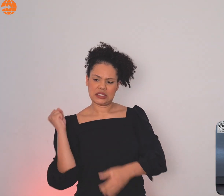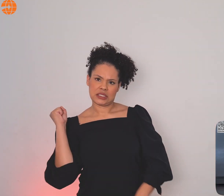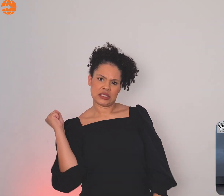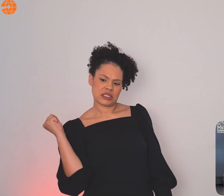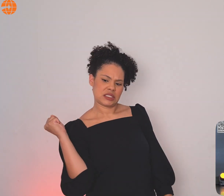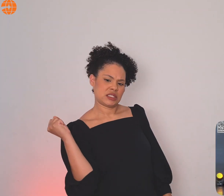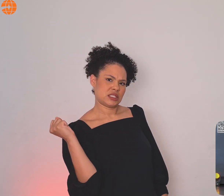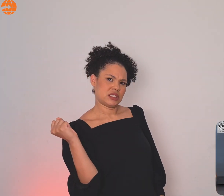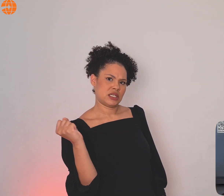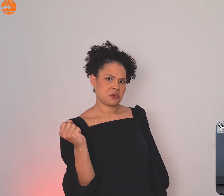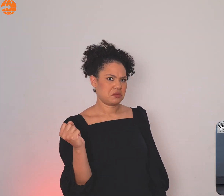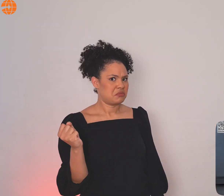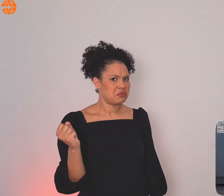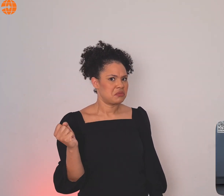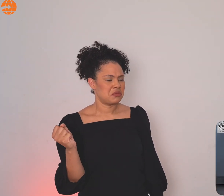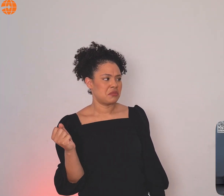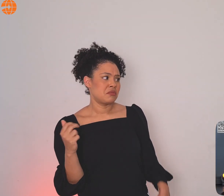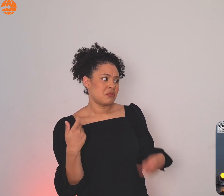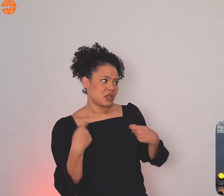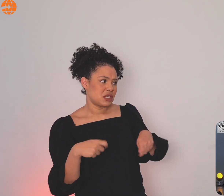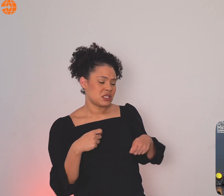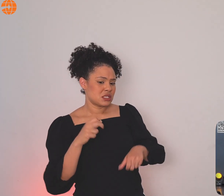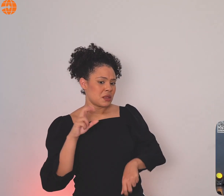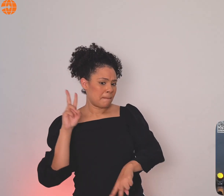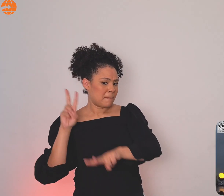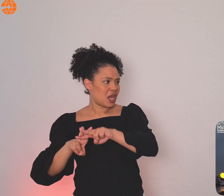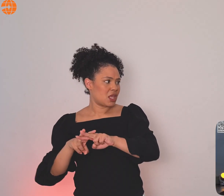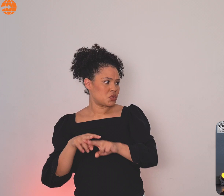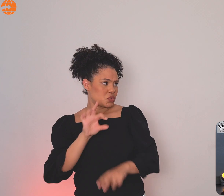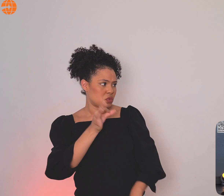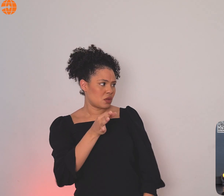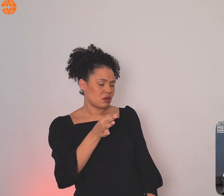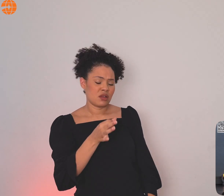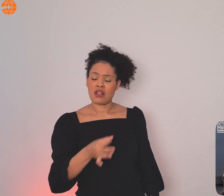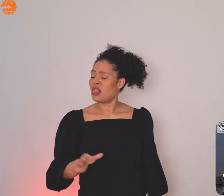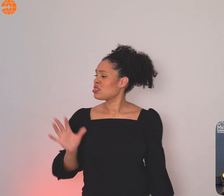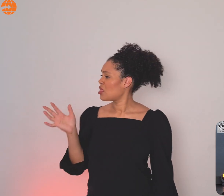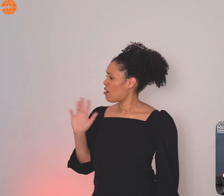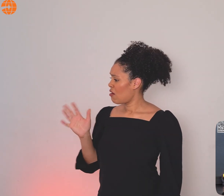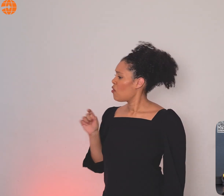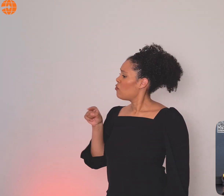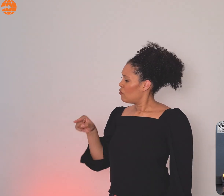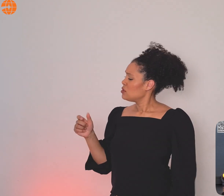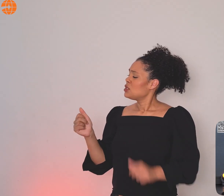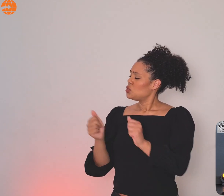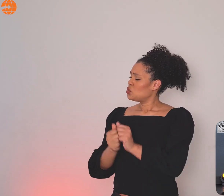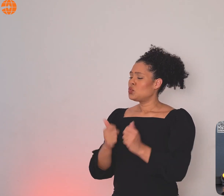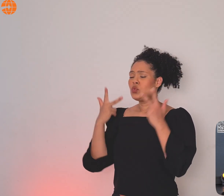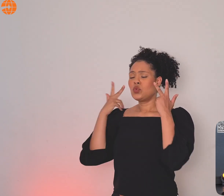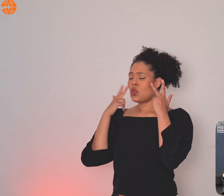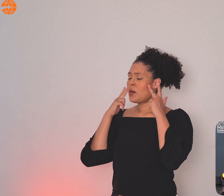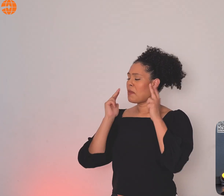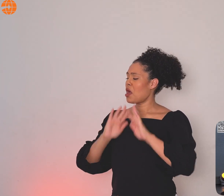leão assim, pela corrente, né? Alguma coisa. Falei, não, vocês vão andar com leões mesmo.